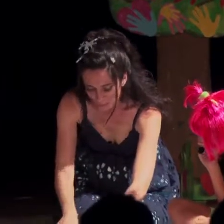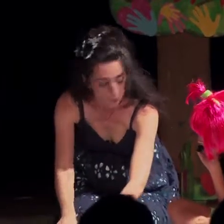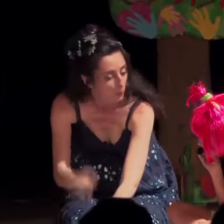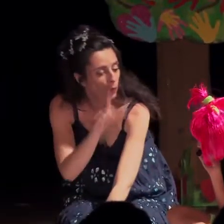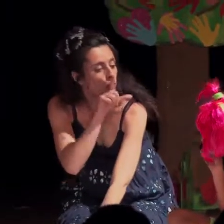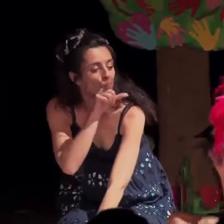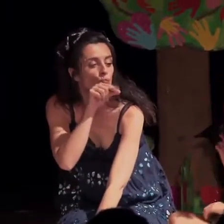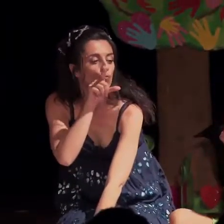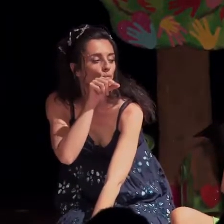cygnes.